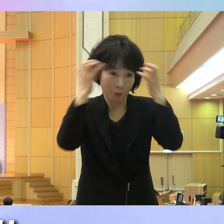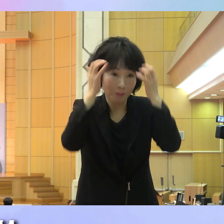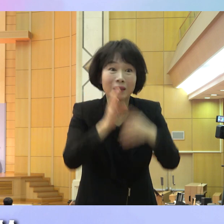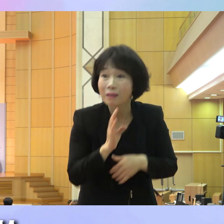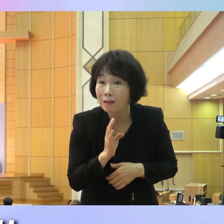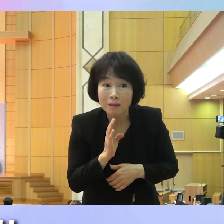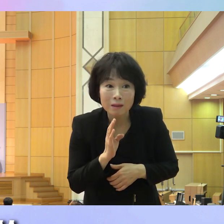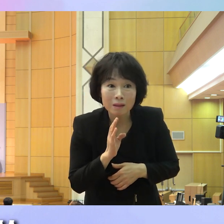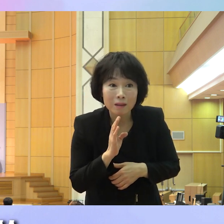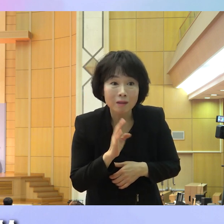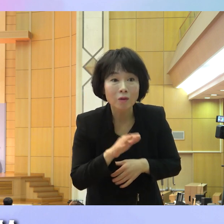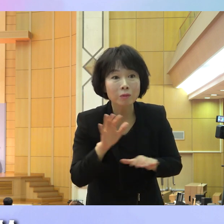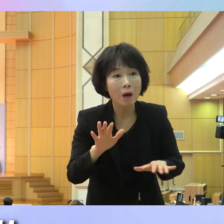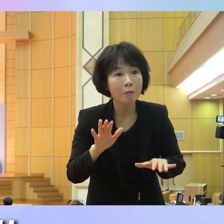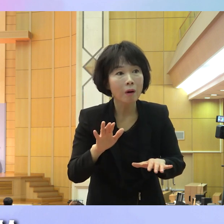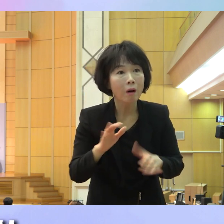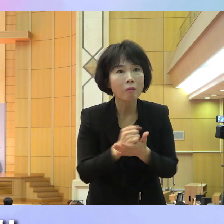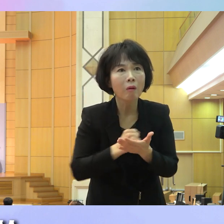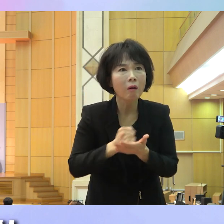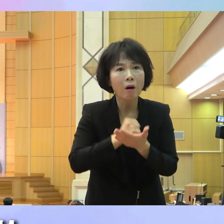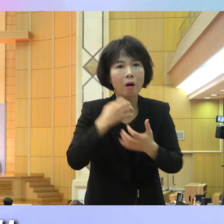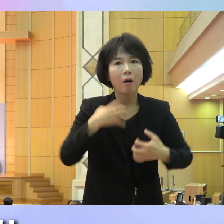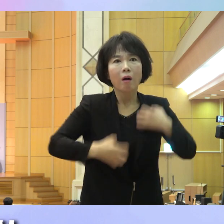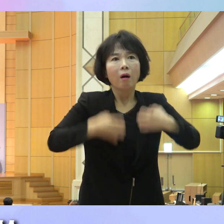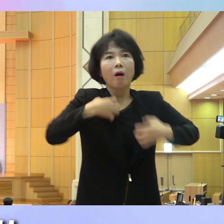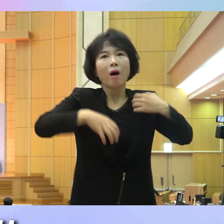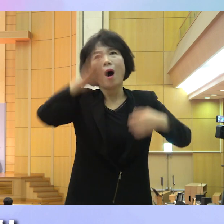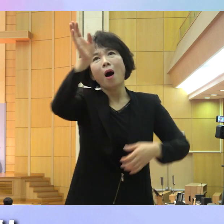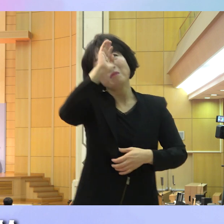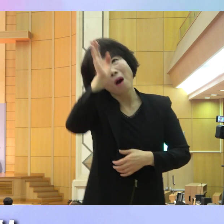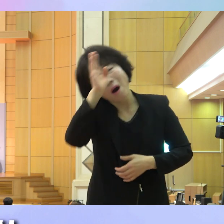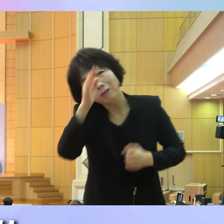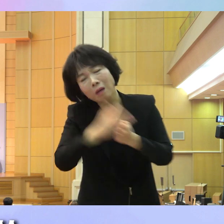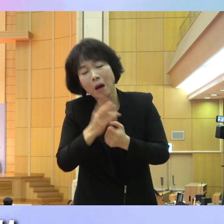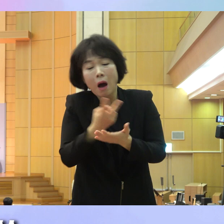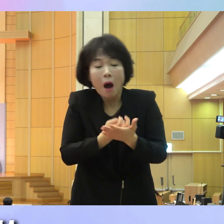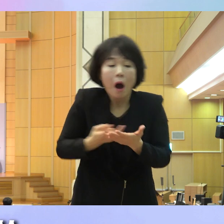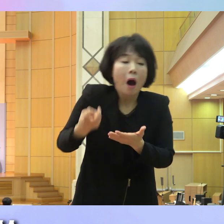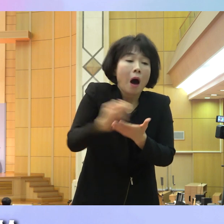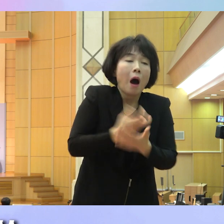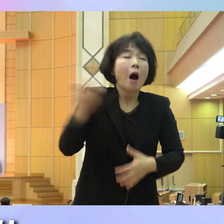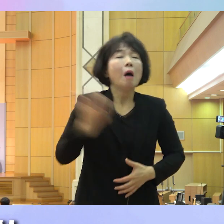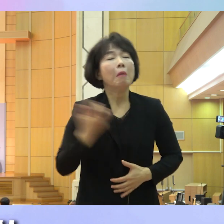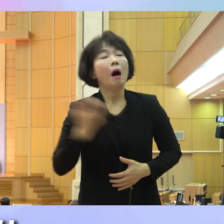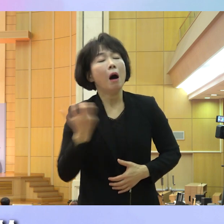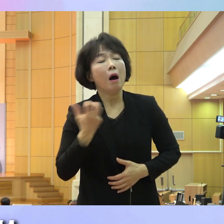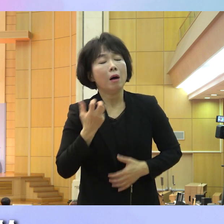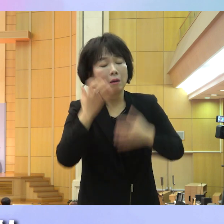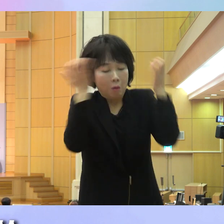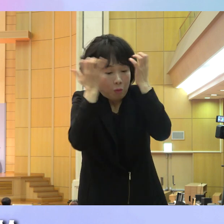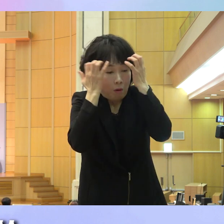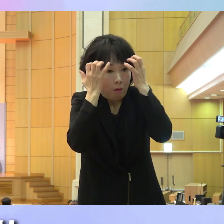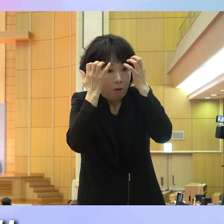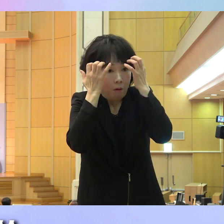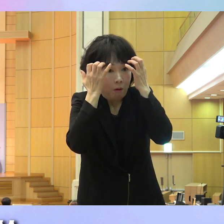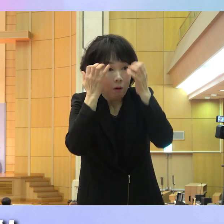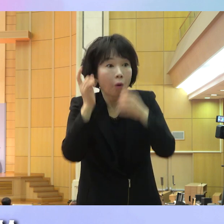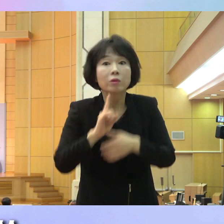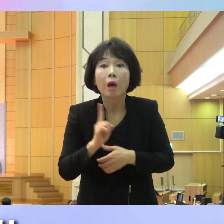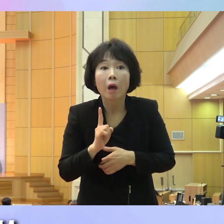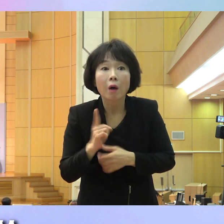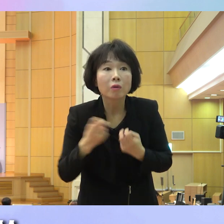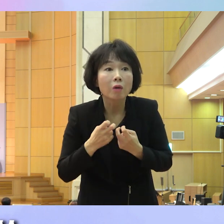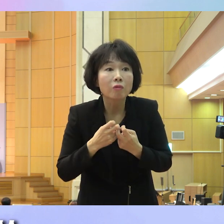우리가 이 땅에 살면서 병들어서 고통당하고 아픔을 겪는 그런 것도